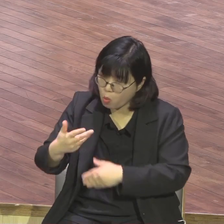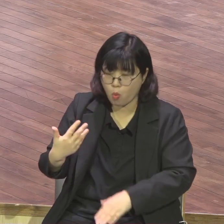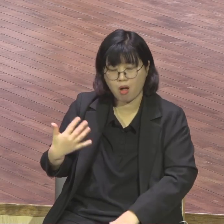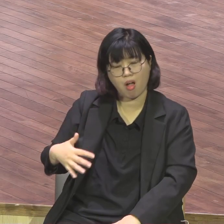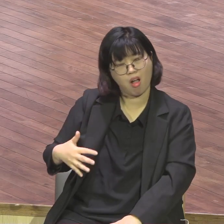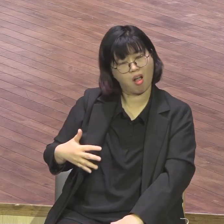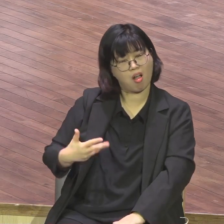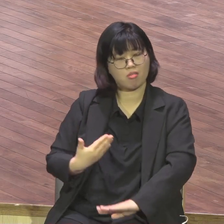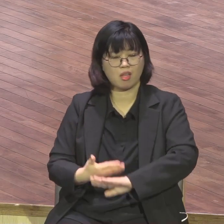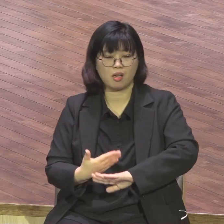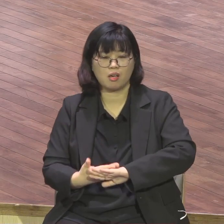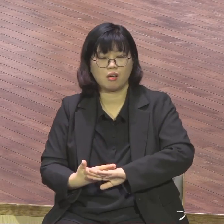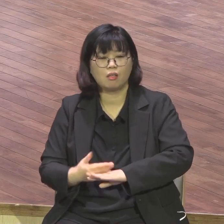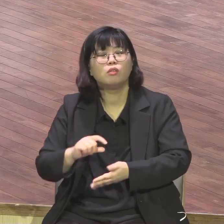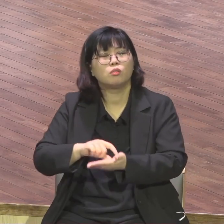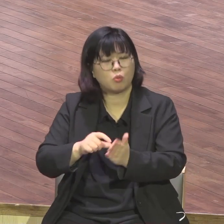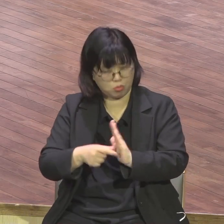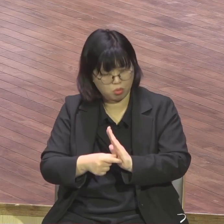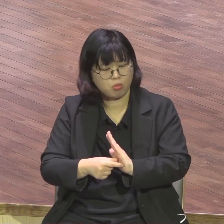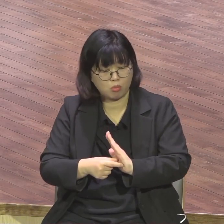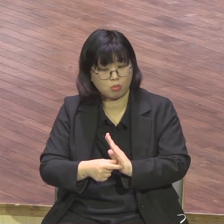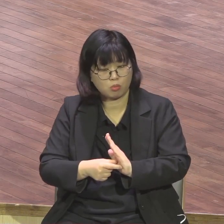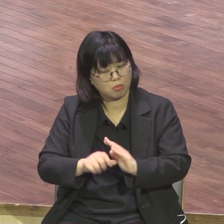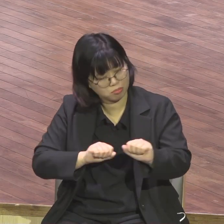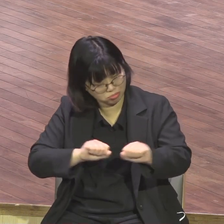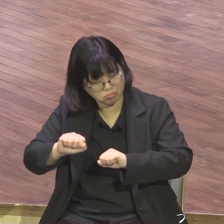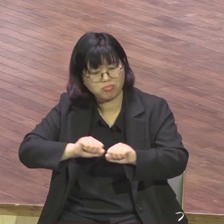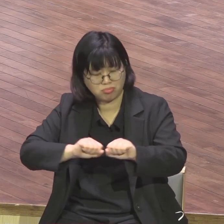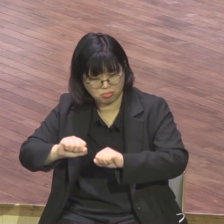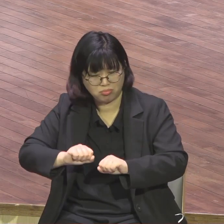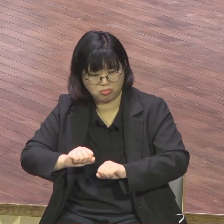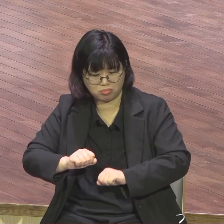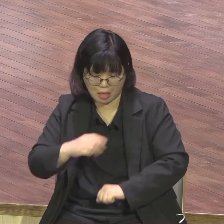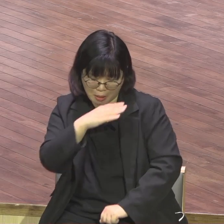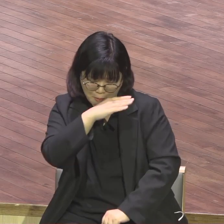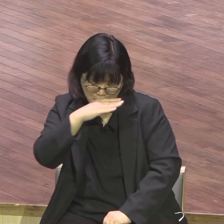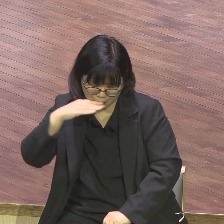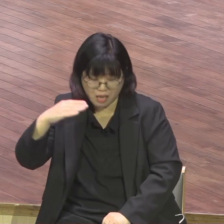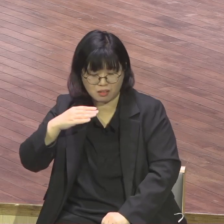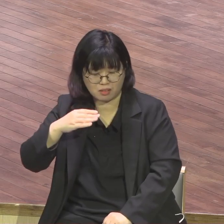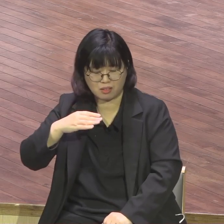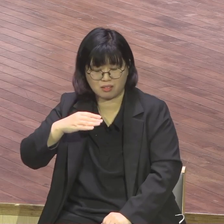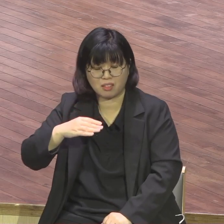미국에도 상류층에는요. 막 수백만 불 계약하잖아요.